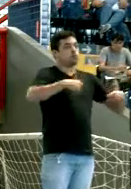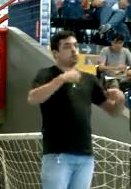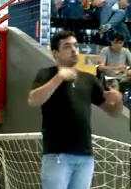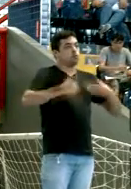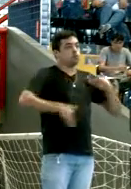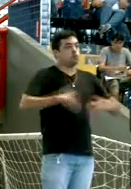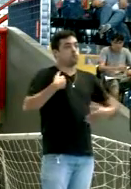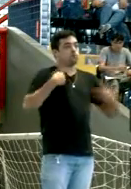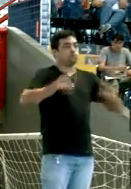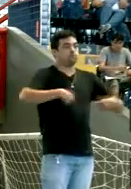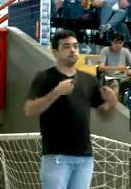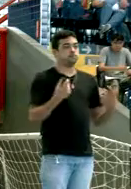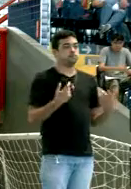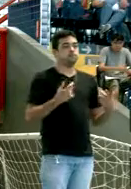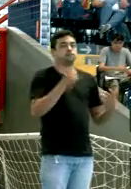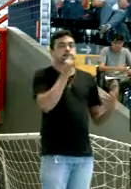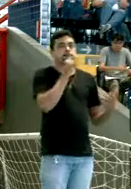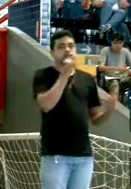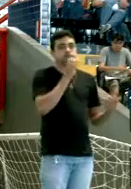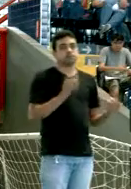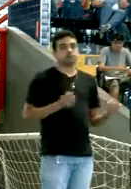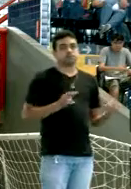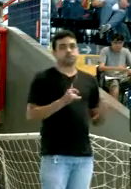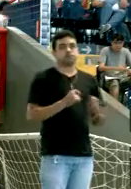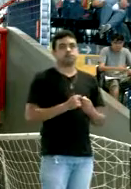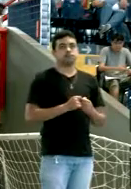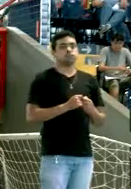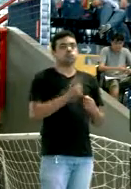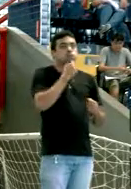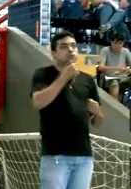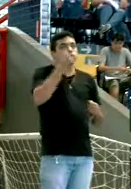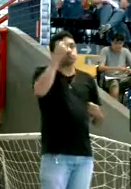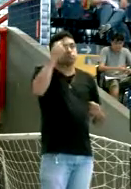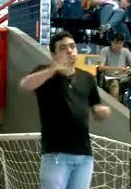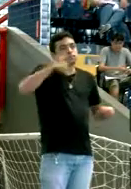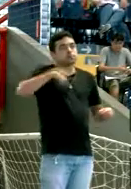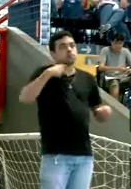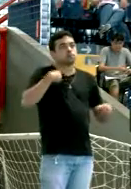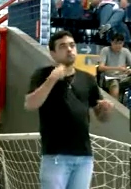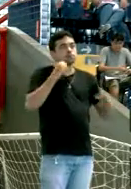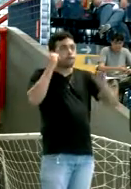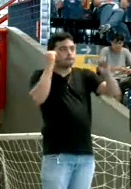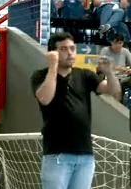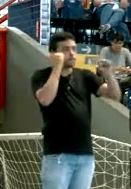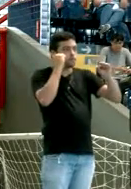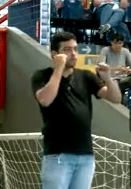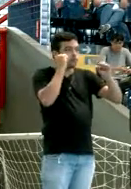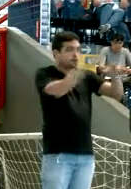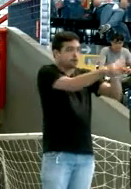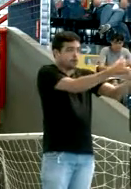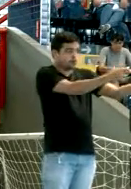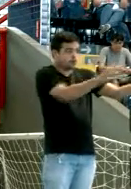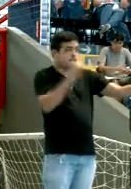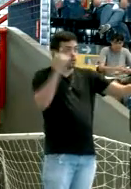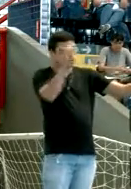humanas. Por exemplo, o homem precisava caçar, mas não podia ter contato com a